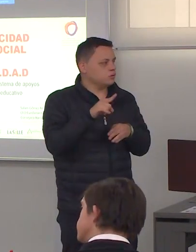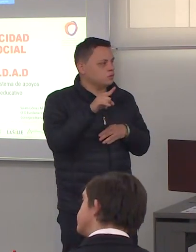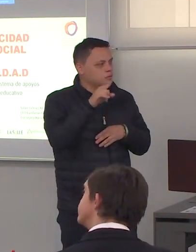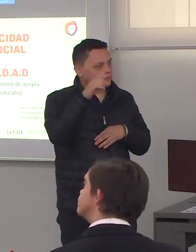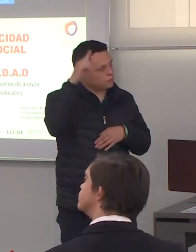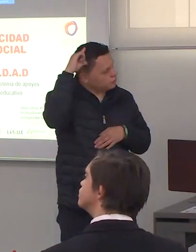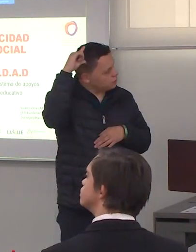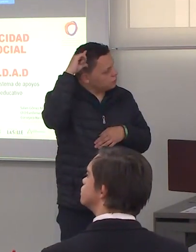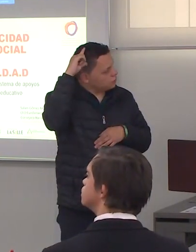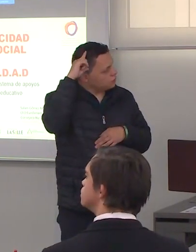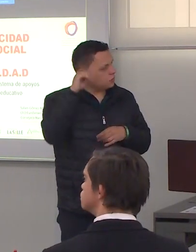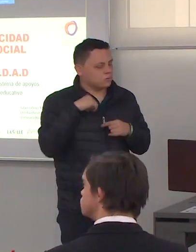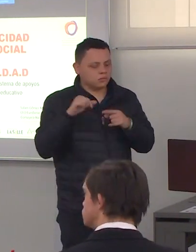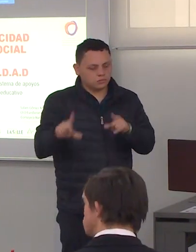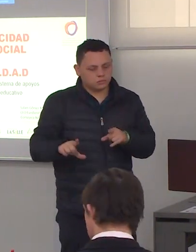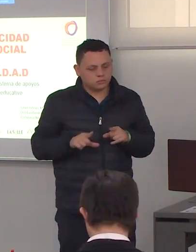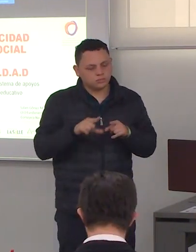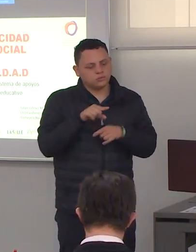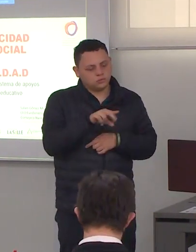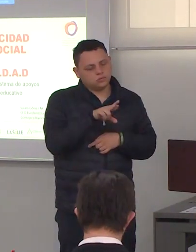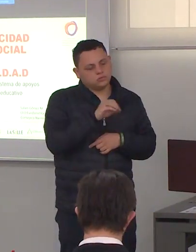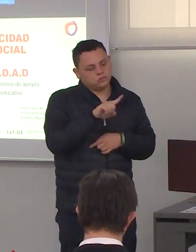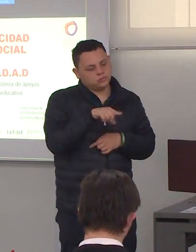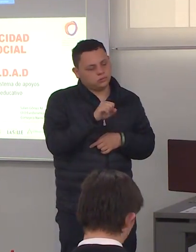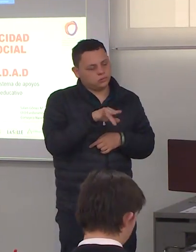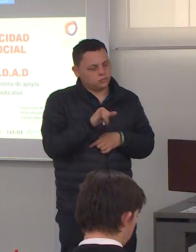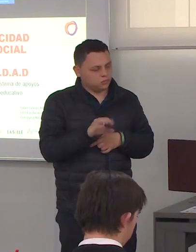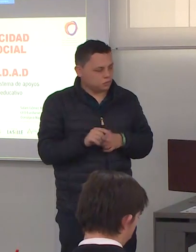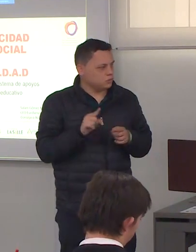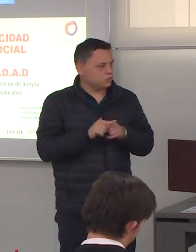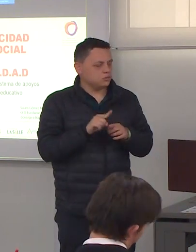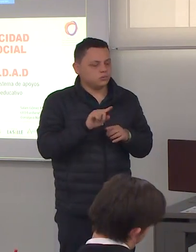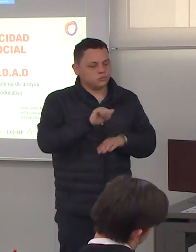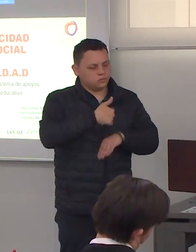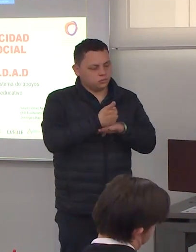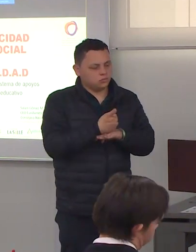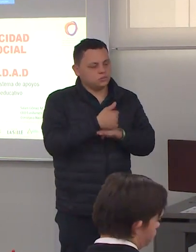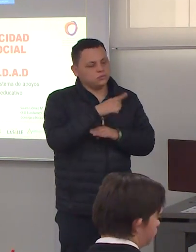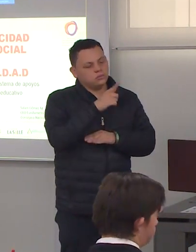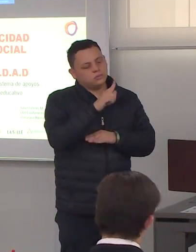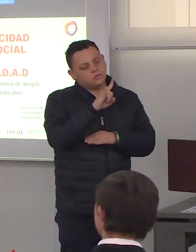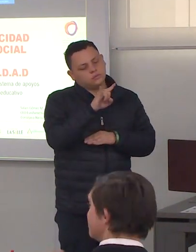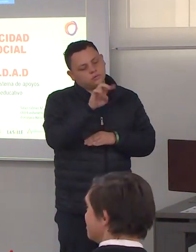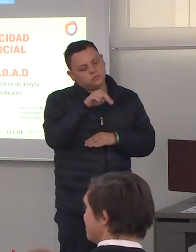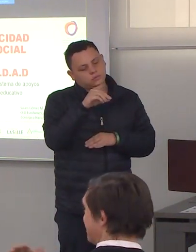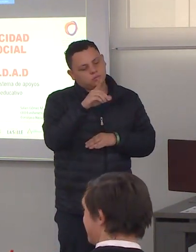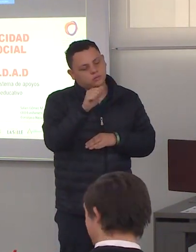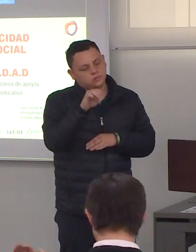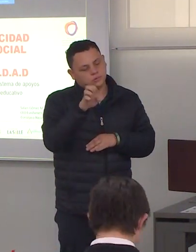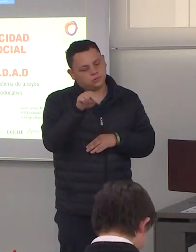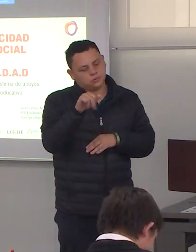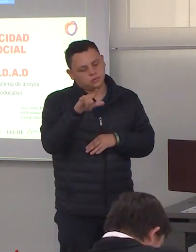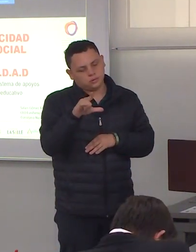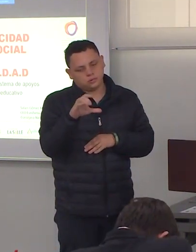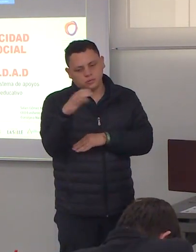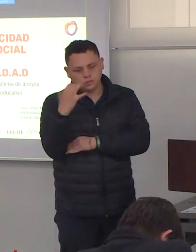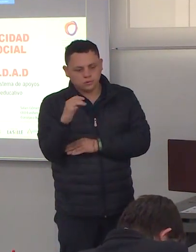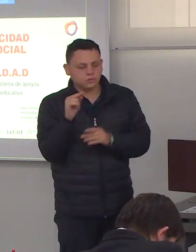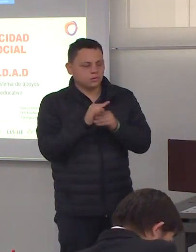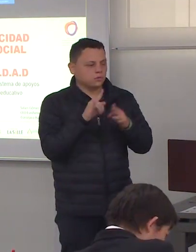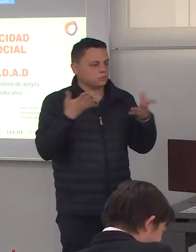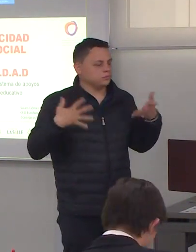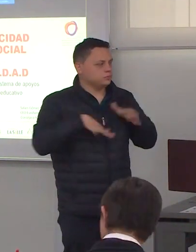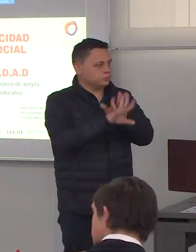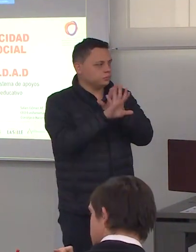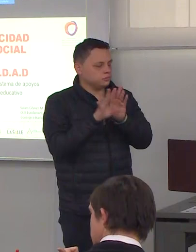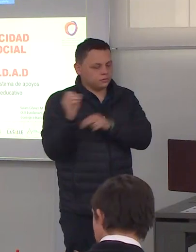fisioterapeuta egresado de la universidad del rosario director ejecutivo de fundamental colombia asesor y miembro de la red colombiana